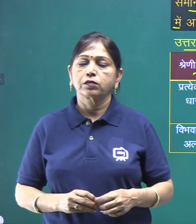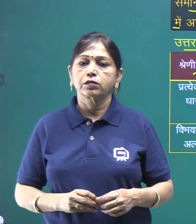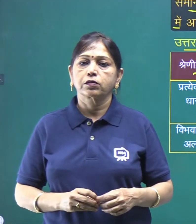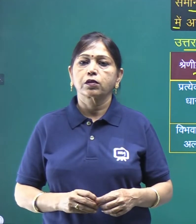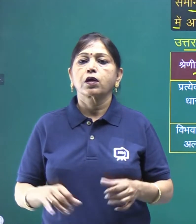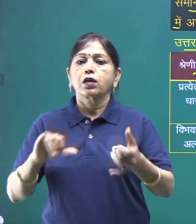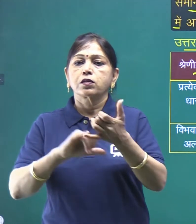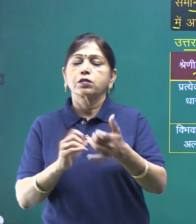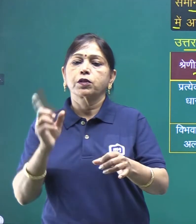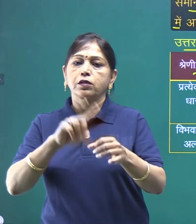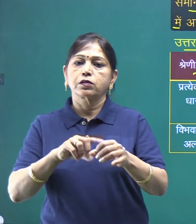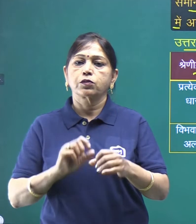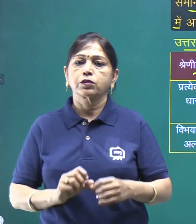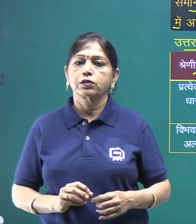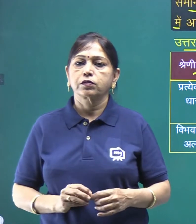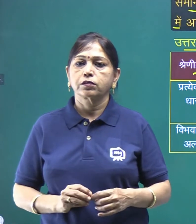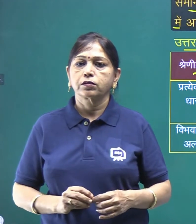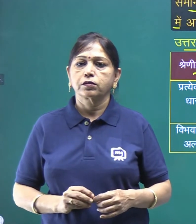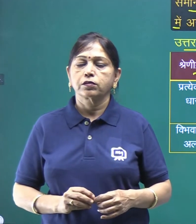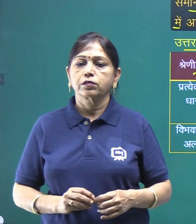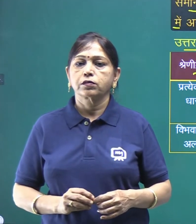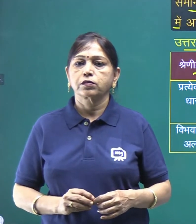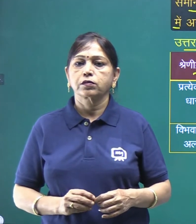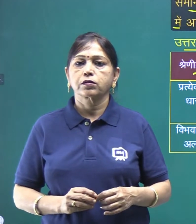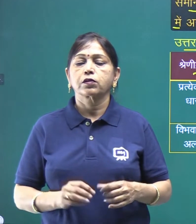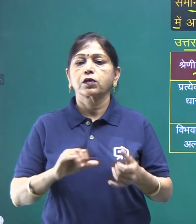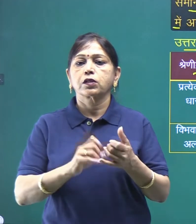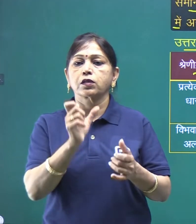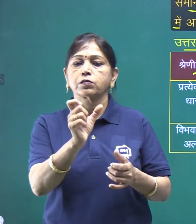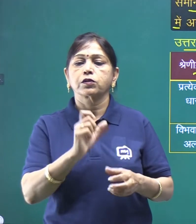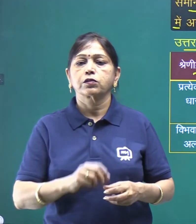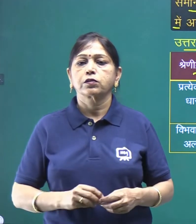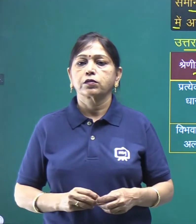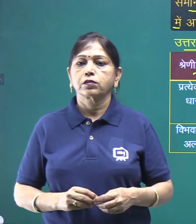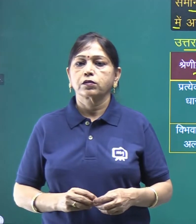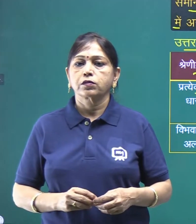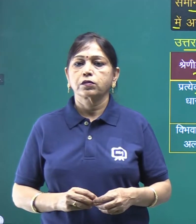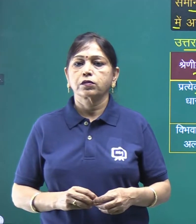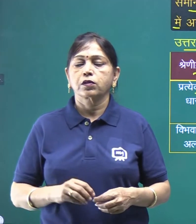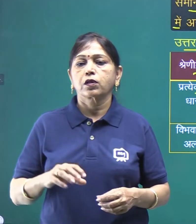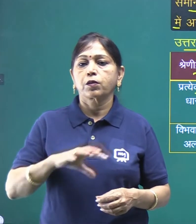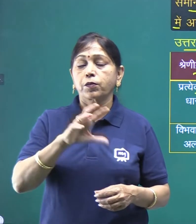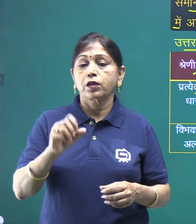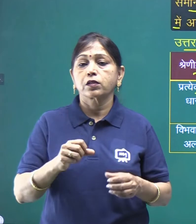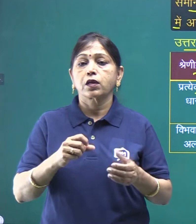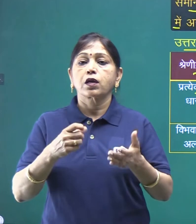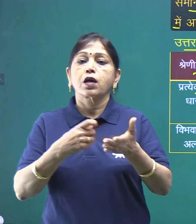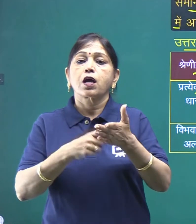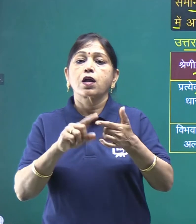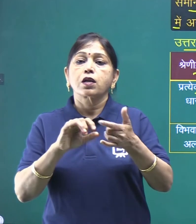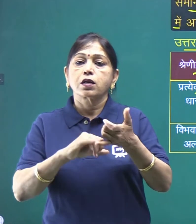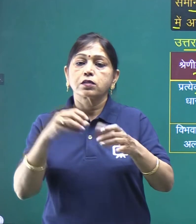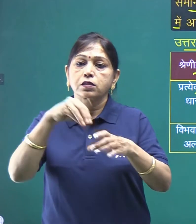समांतर क्रम संयोजन। श्रेणी क्रम संयोजन में प्रत्येक प्रतिरोध में